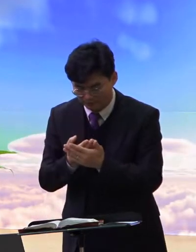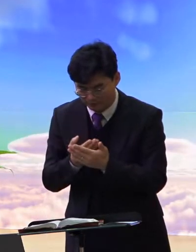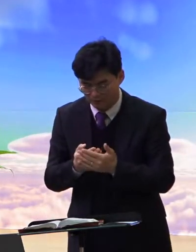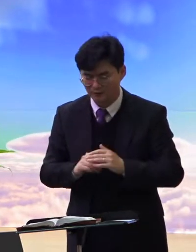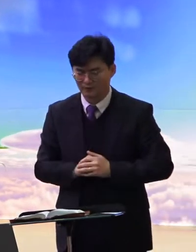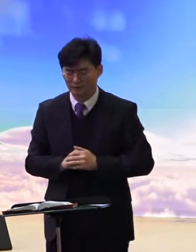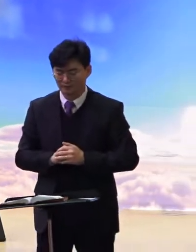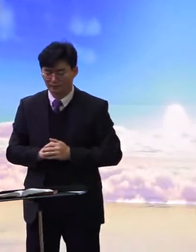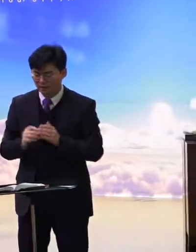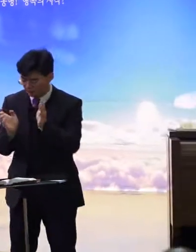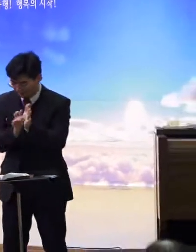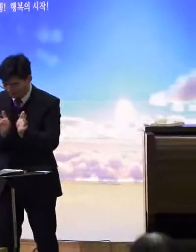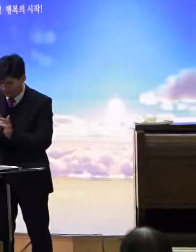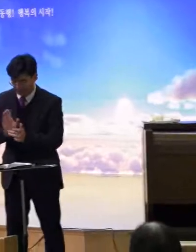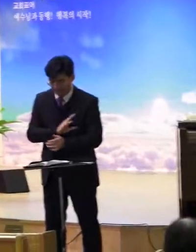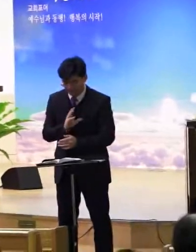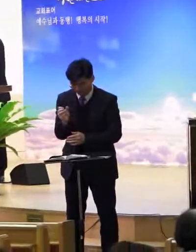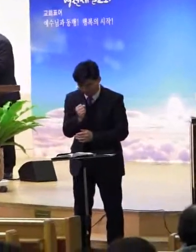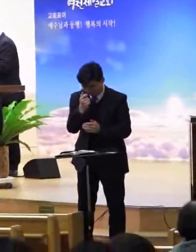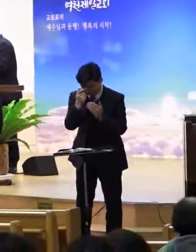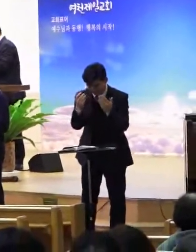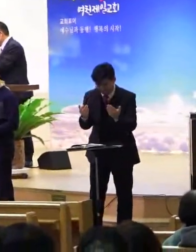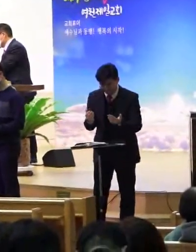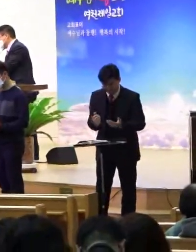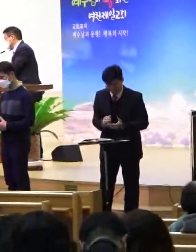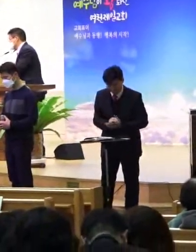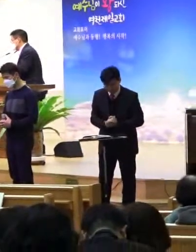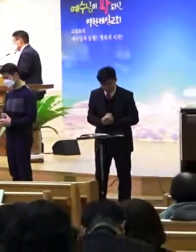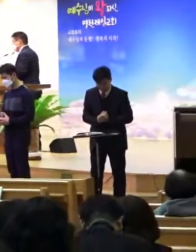원하며 예수님의 이름으로 기도드립니다.